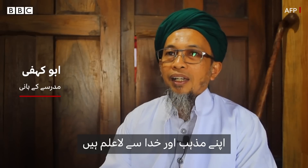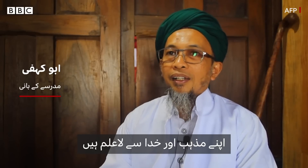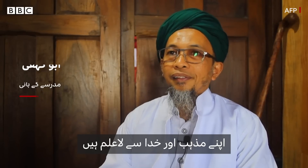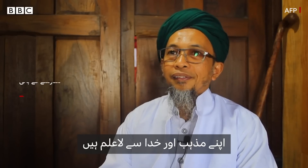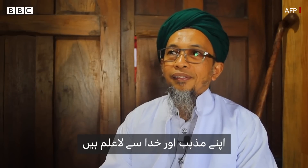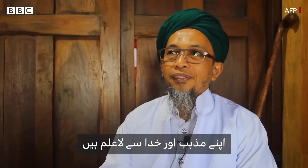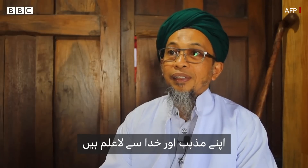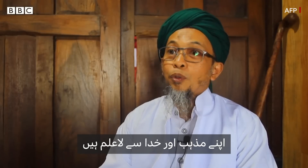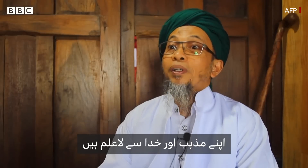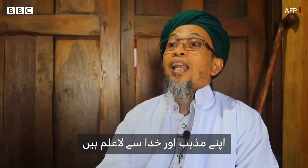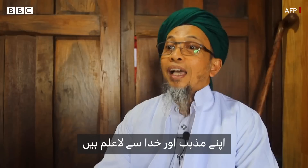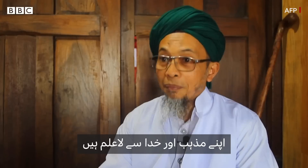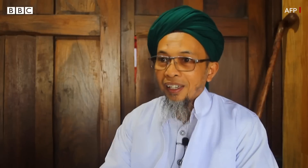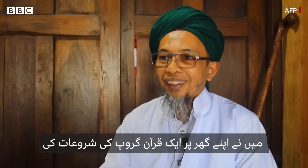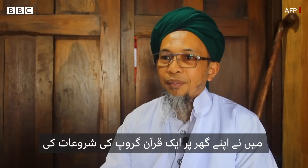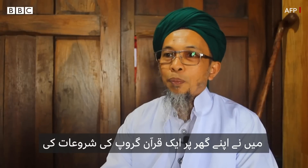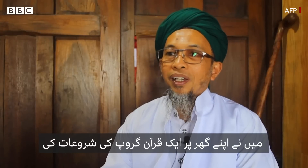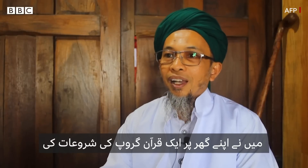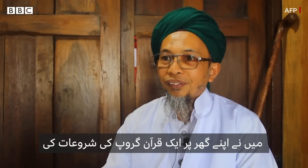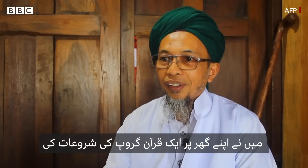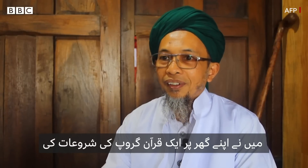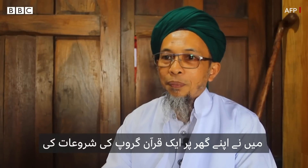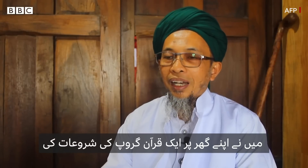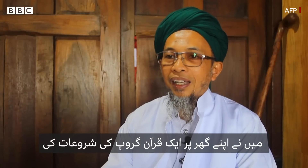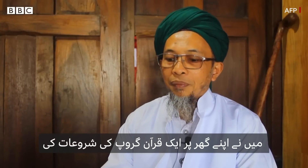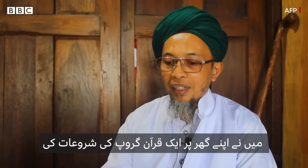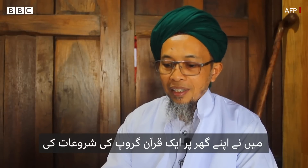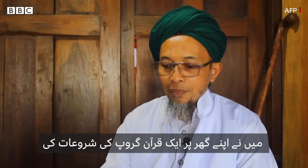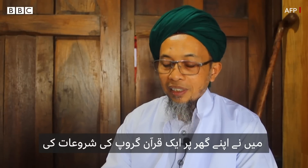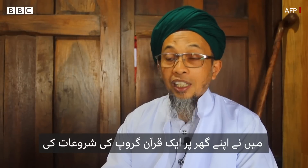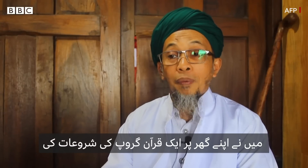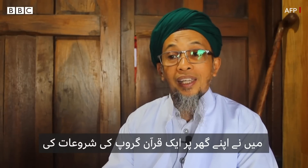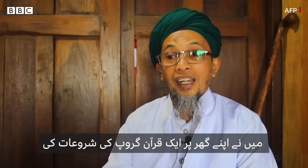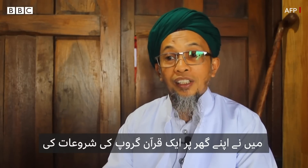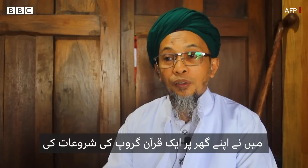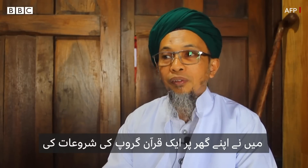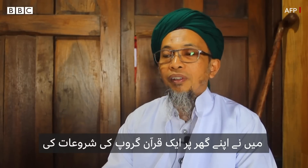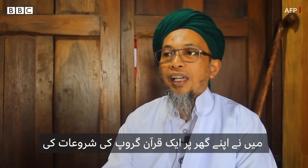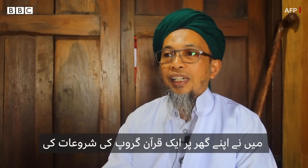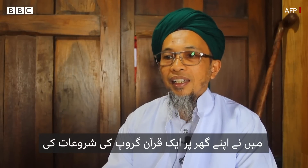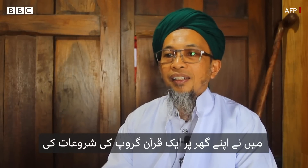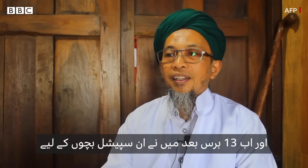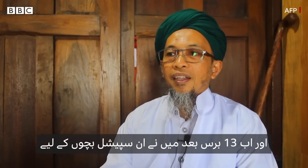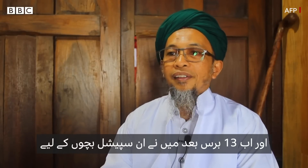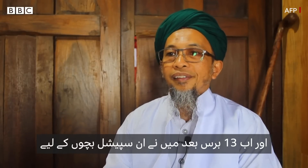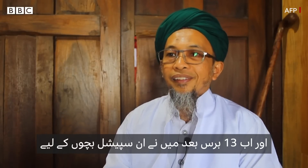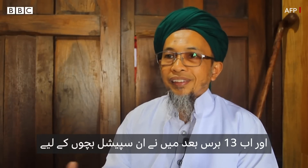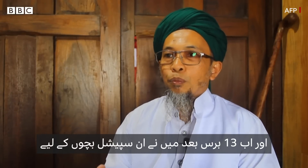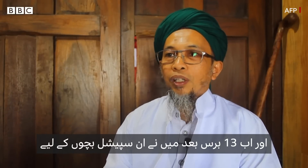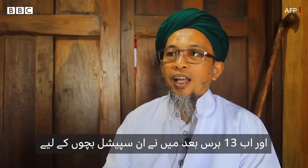mereka belum kenal agama, belum mengenal Allah, belum mengenal agama. Masa terpanggil dari situ, akhirnya saya buat taklim